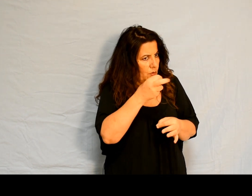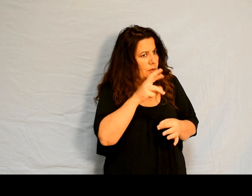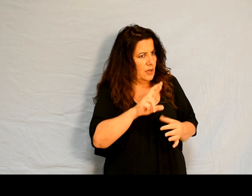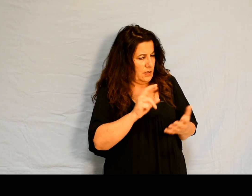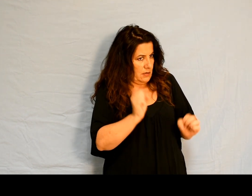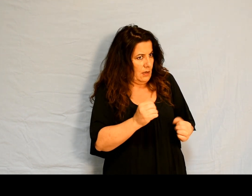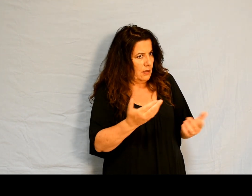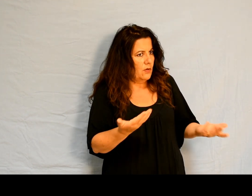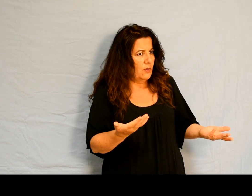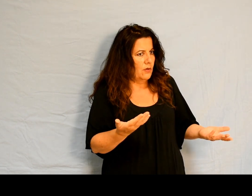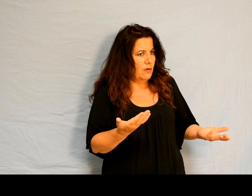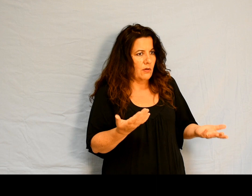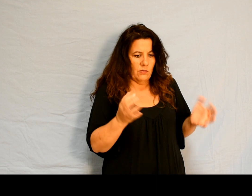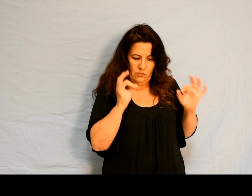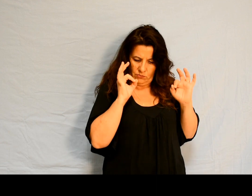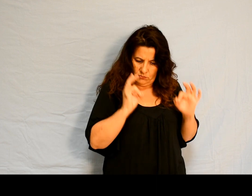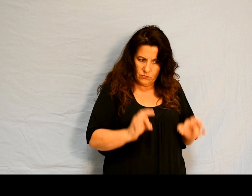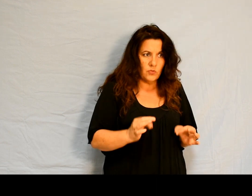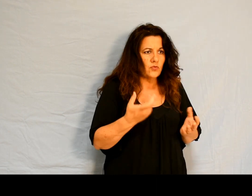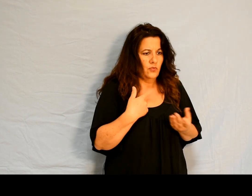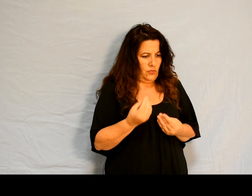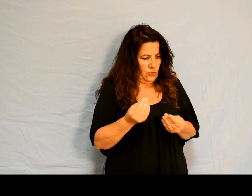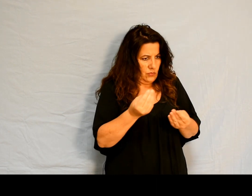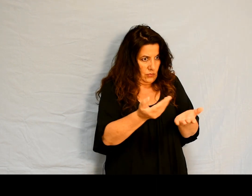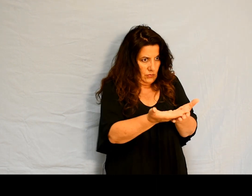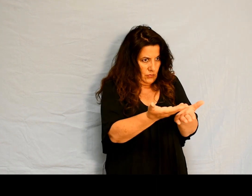Prends ce qui te revient et va-t'en.